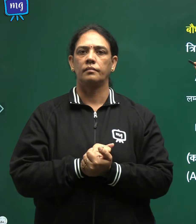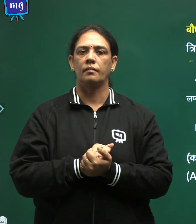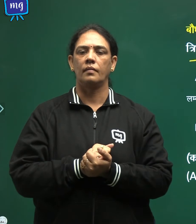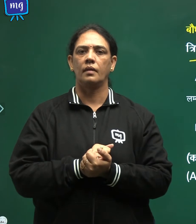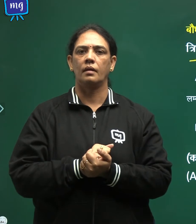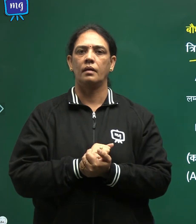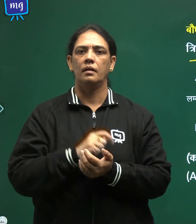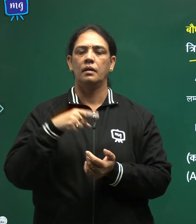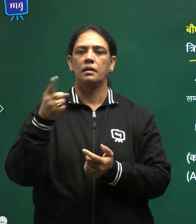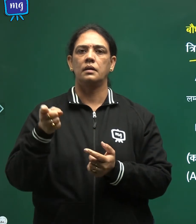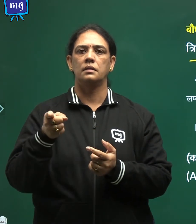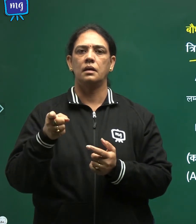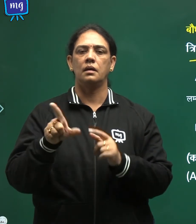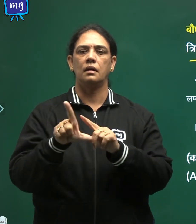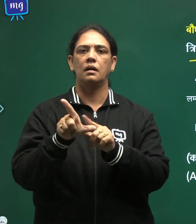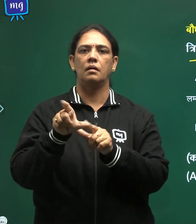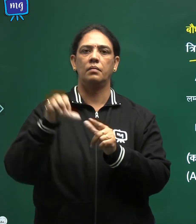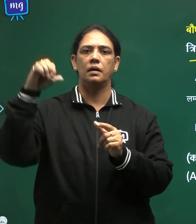किसी समकोण त्रिभुज में